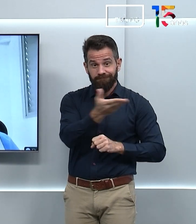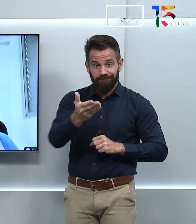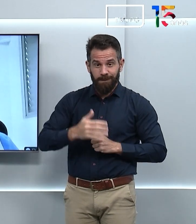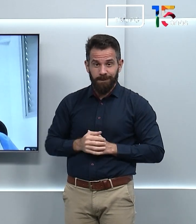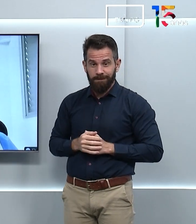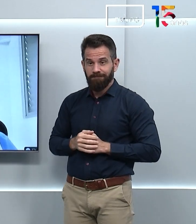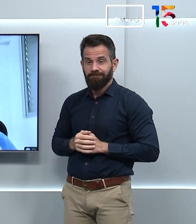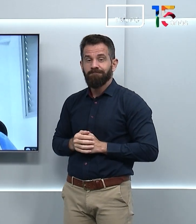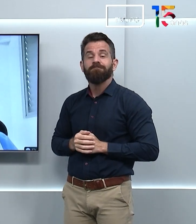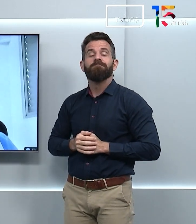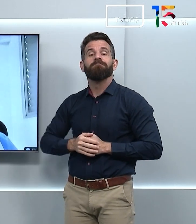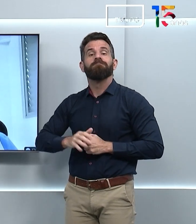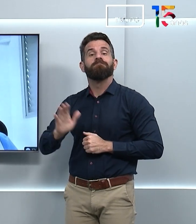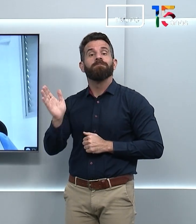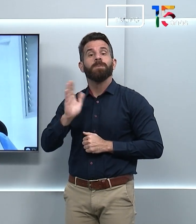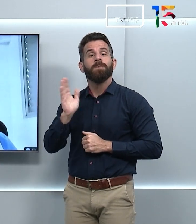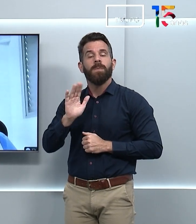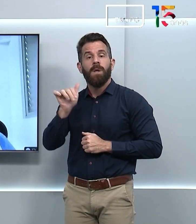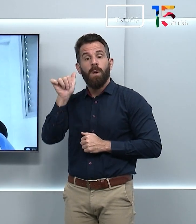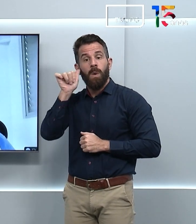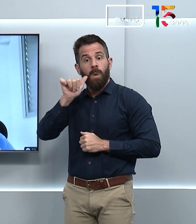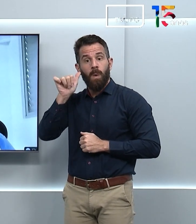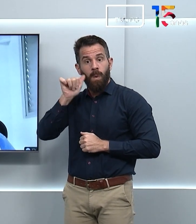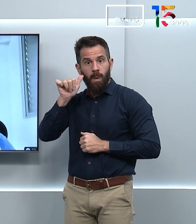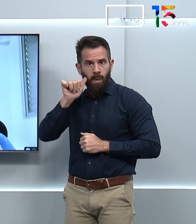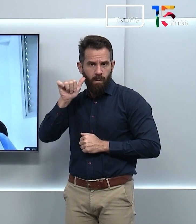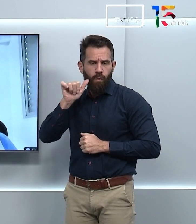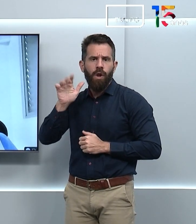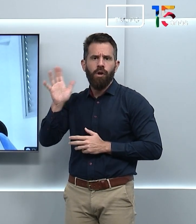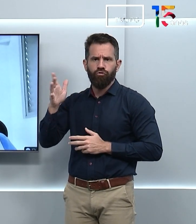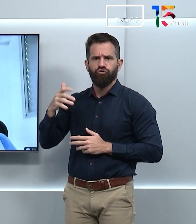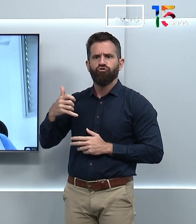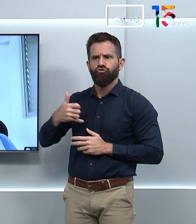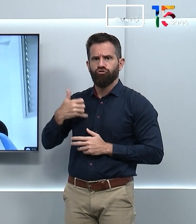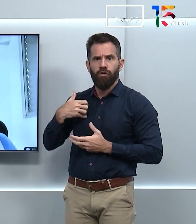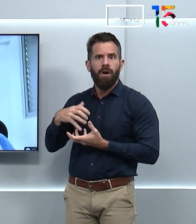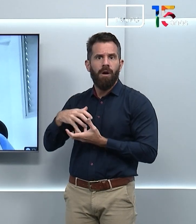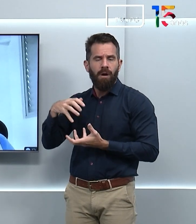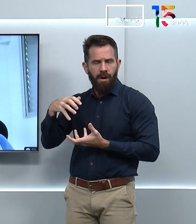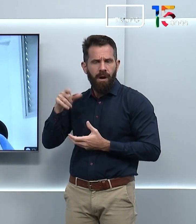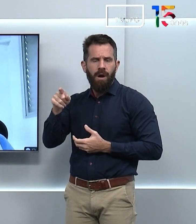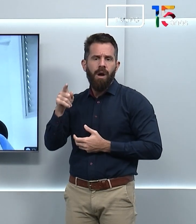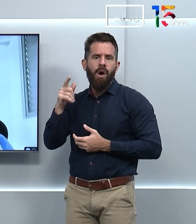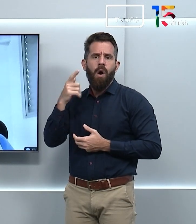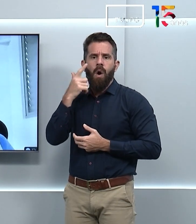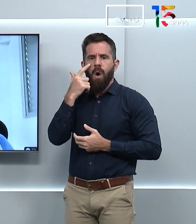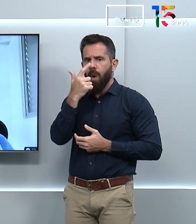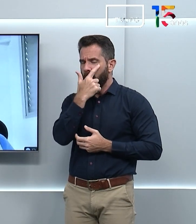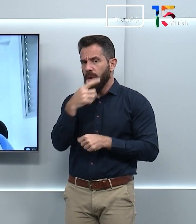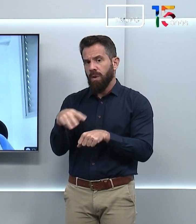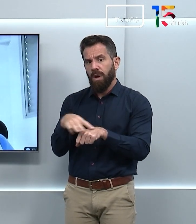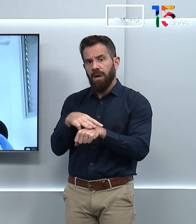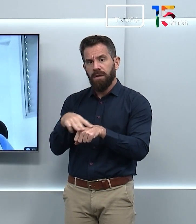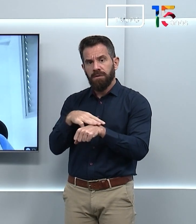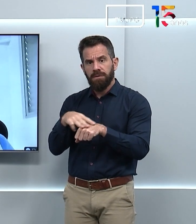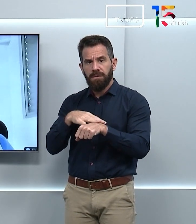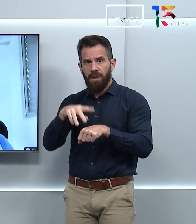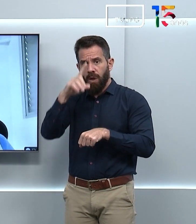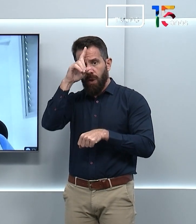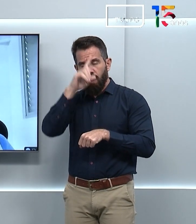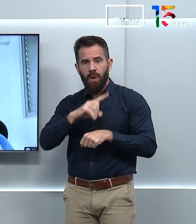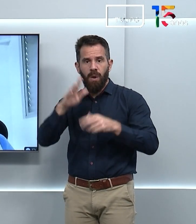eu sou uma mulher de meia idade, olhos castanhos, cabelo loiro, no...